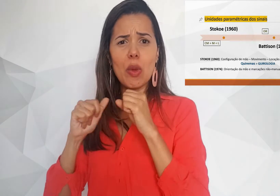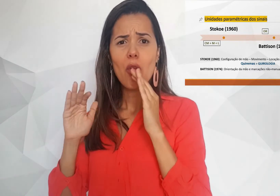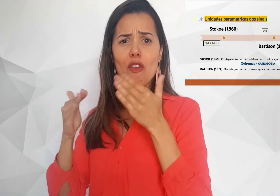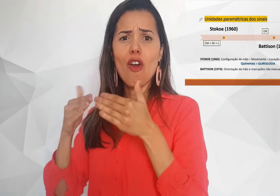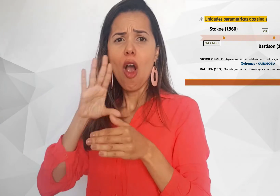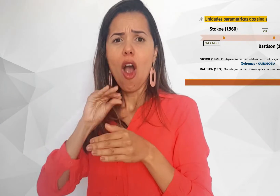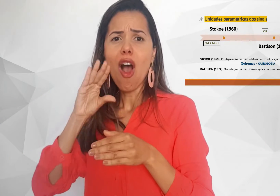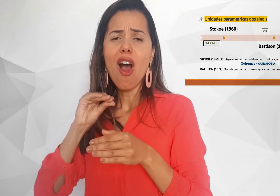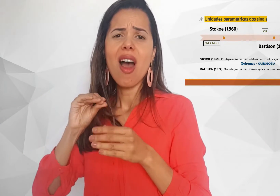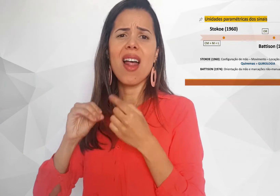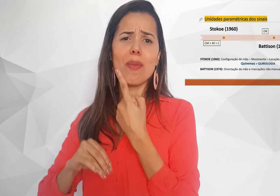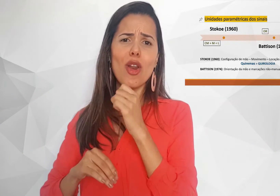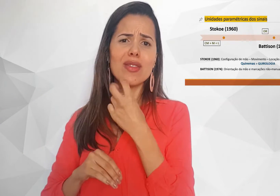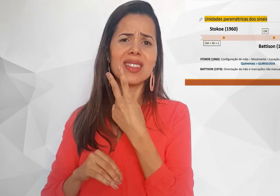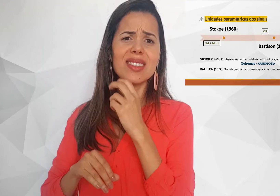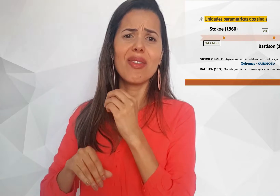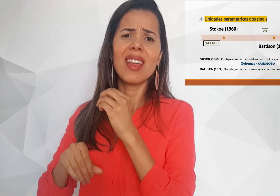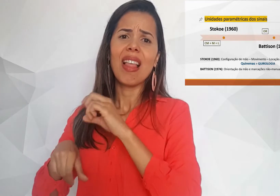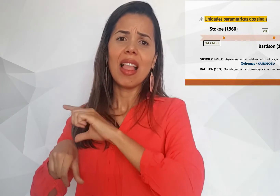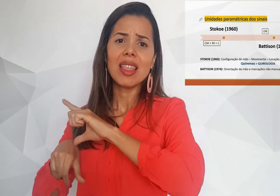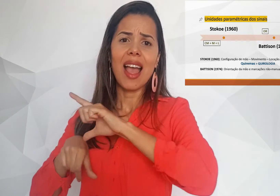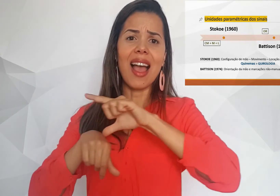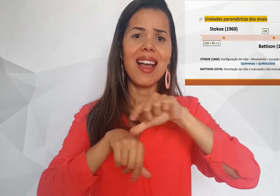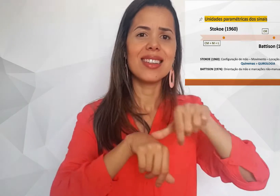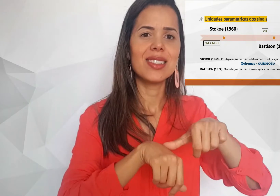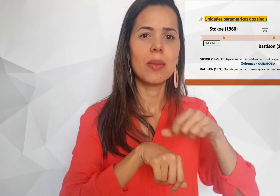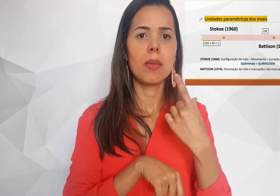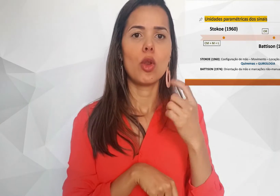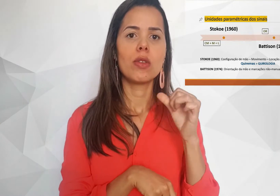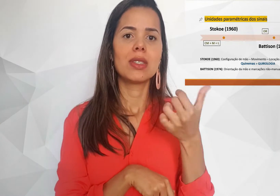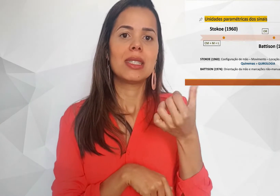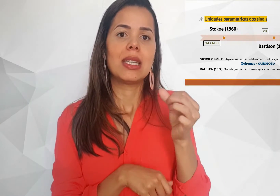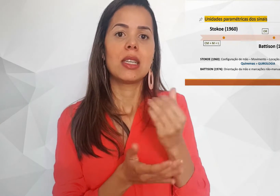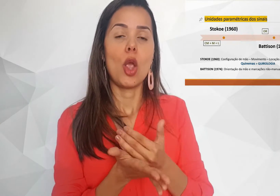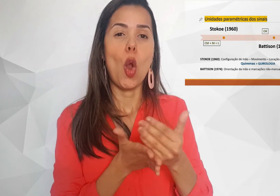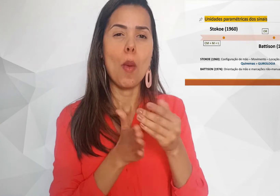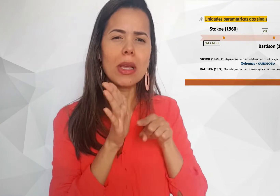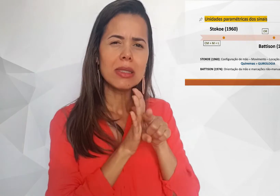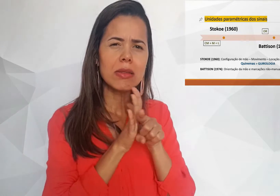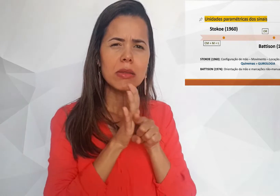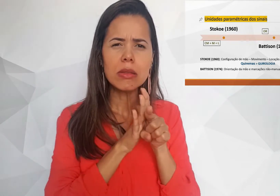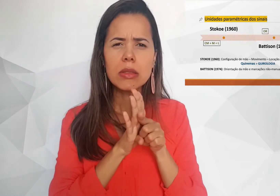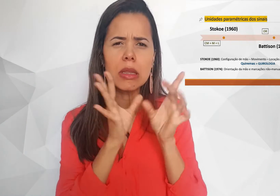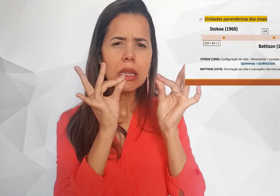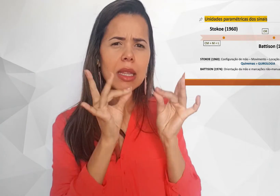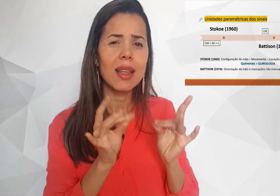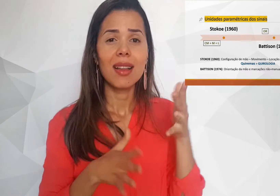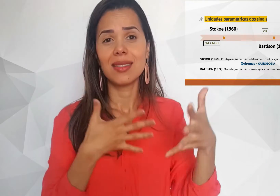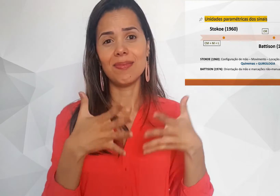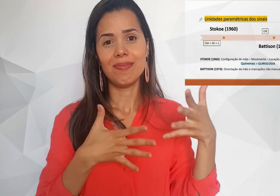línguas, e muito tardiamente, ou seja, somente nos anos 60, que a gente começa a ter alguma investigação com um olhar voltado para